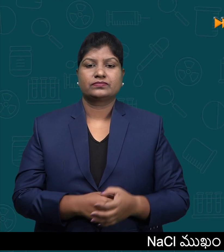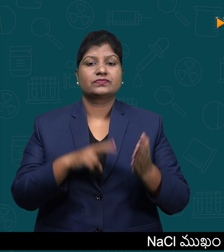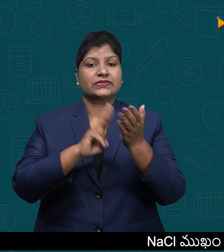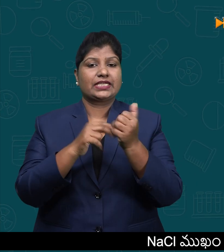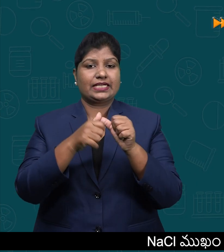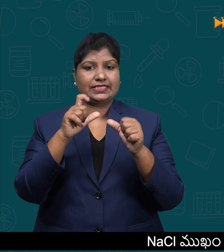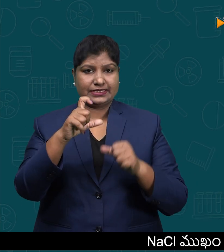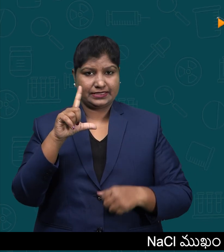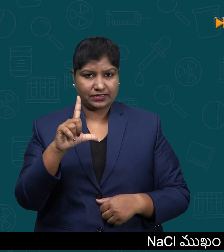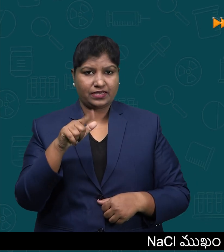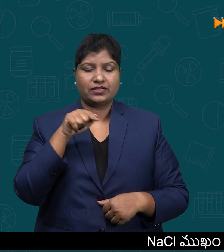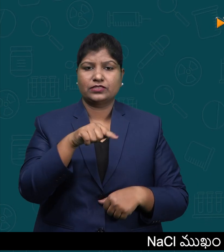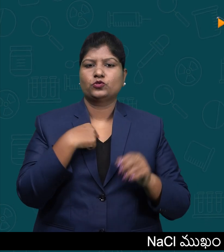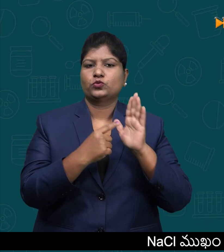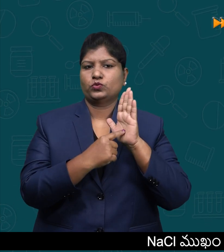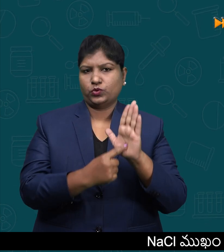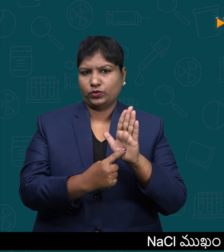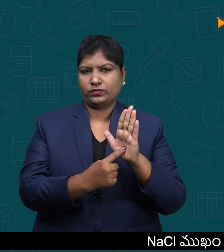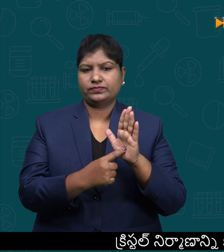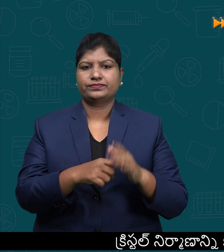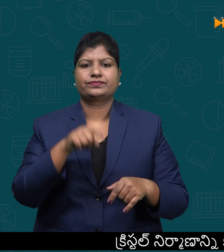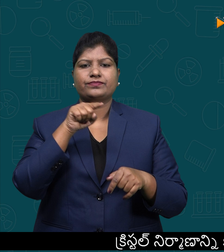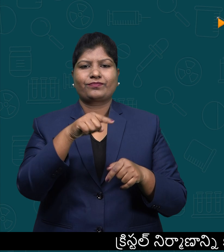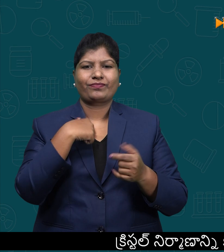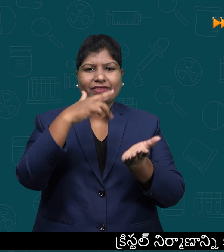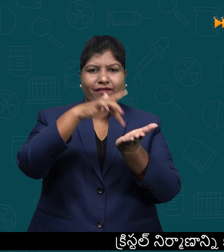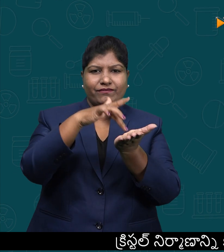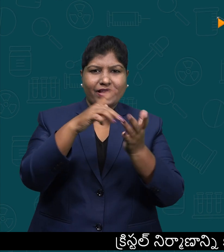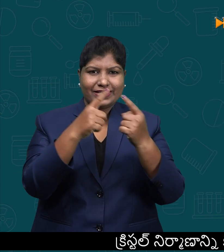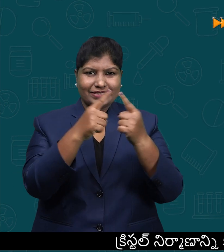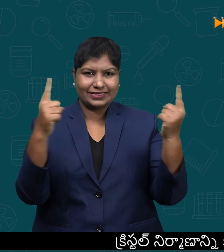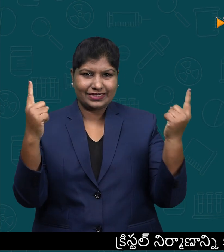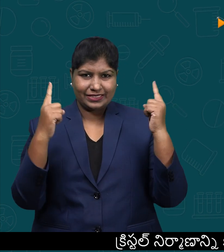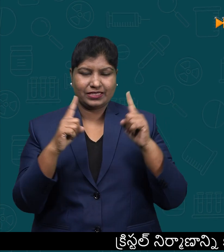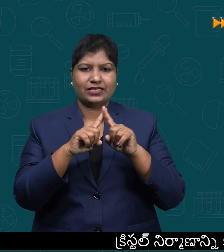NaCl ముఖం కేంద్రీకృత క్యూబిక్ లాటిస్ క్రిస్టల్ నిర్మాణాన్ని కలిగి ఉంటుందని